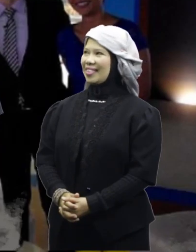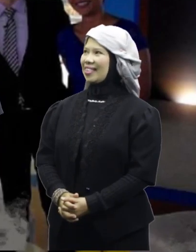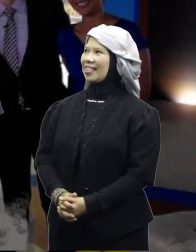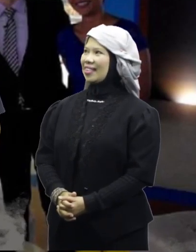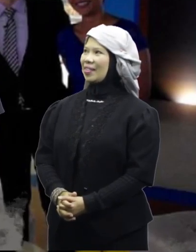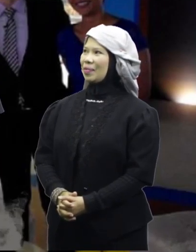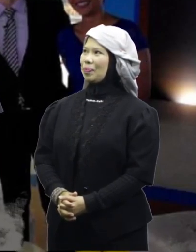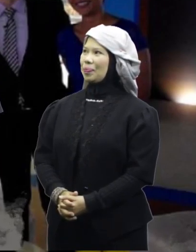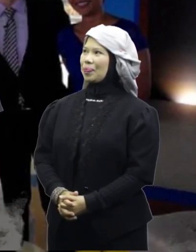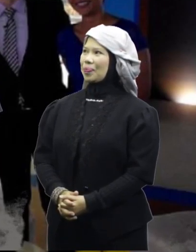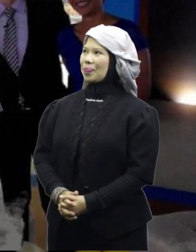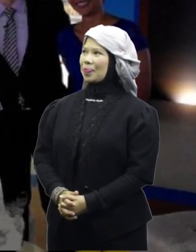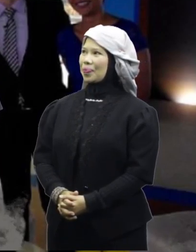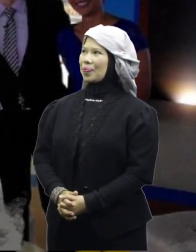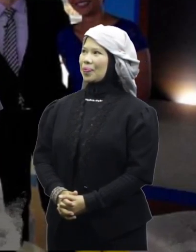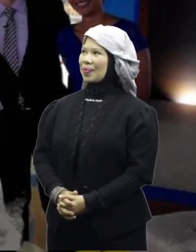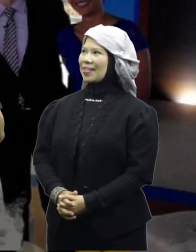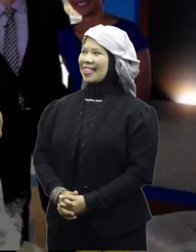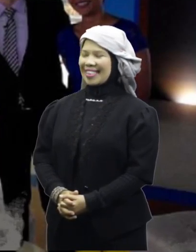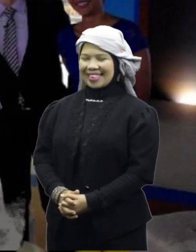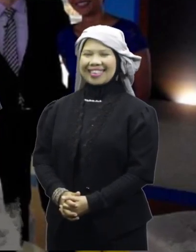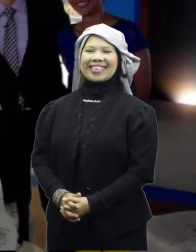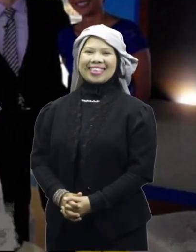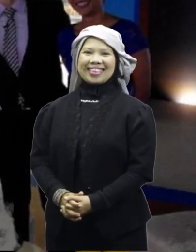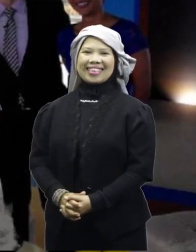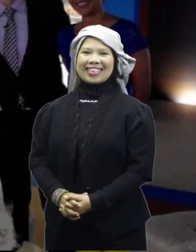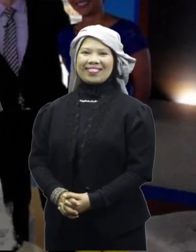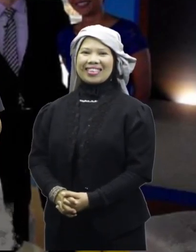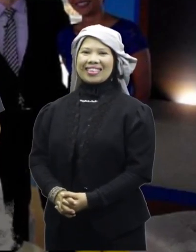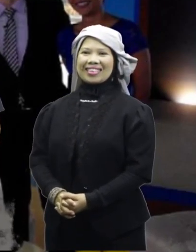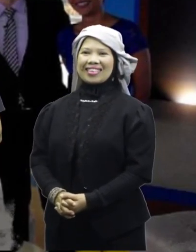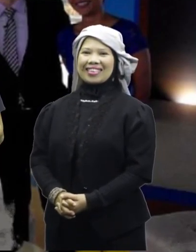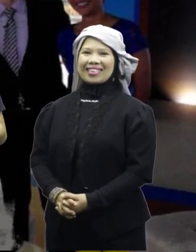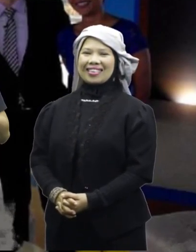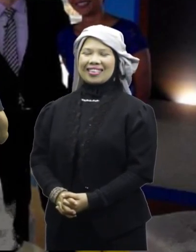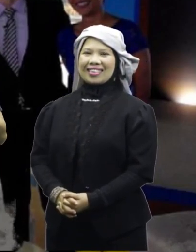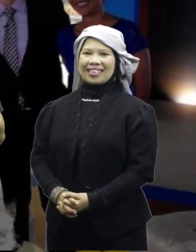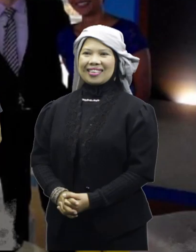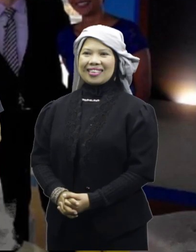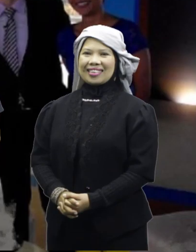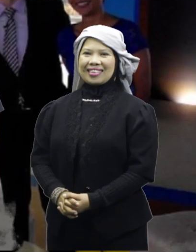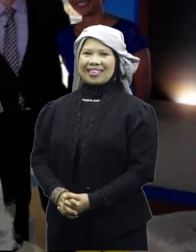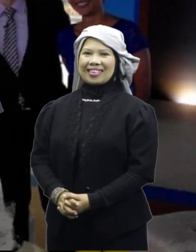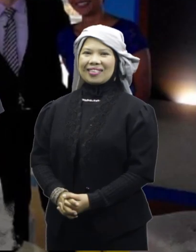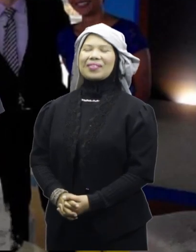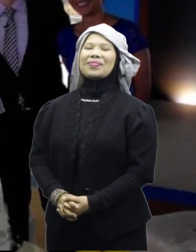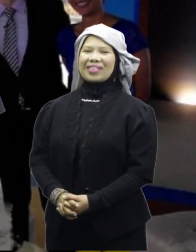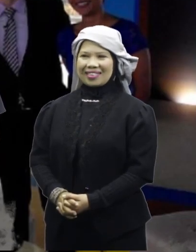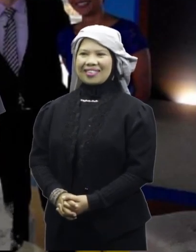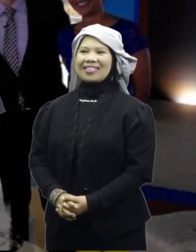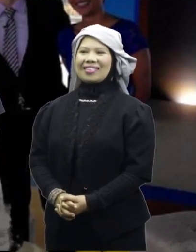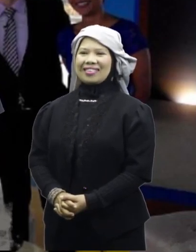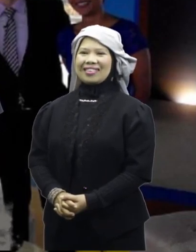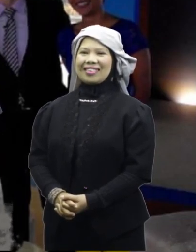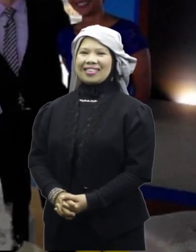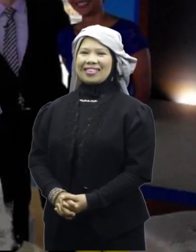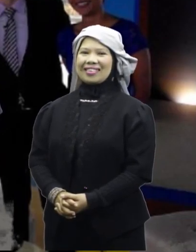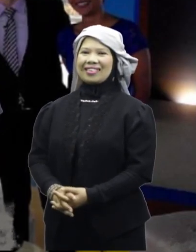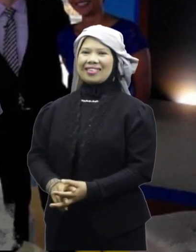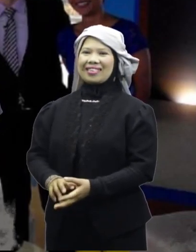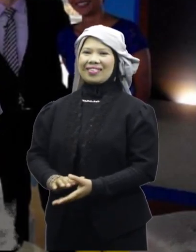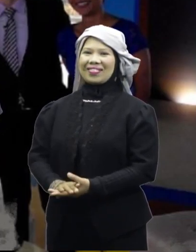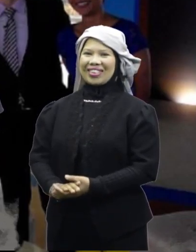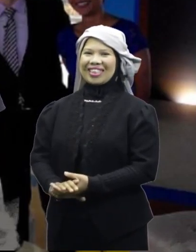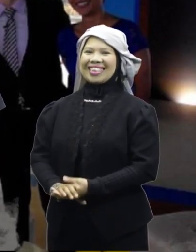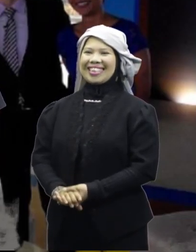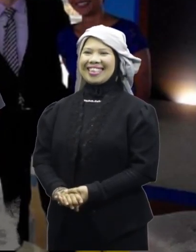itu, apa namanya, total lah pelayanan mereka. Insya Allah, innernya itu dari dalam diri kita akan bisa keluar untuk melayani